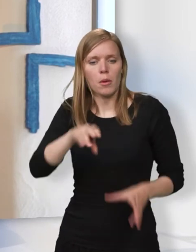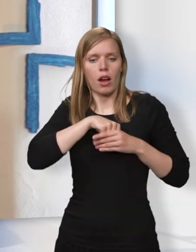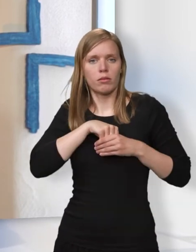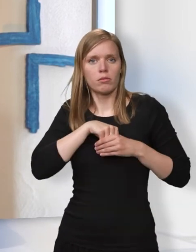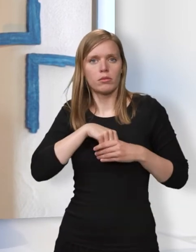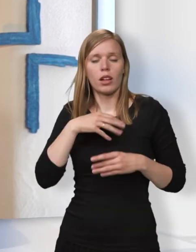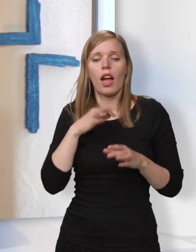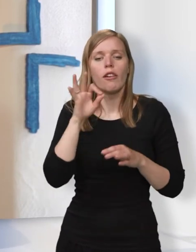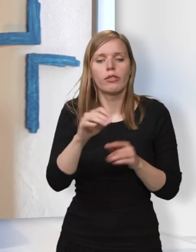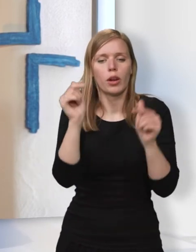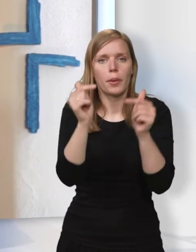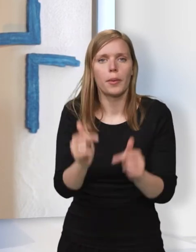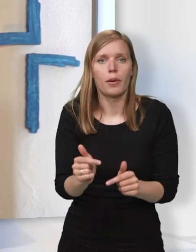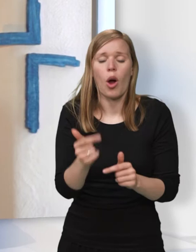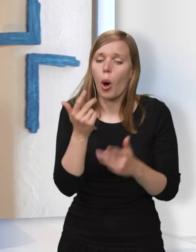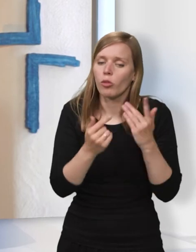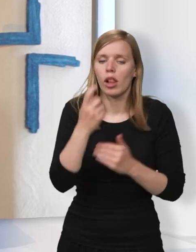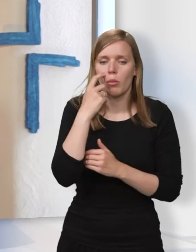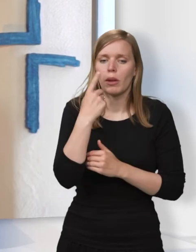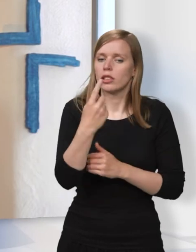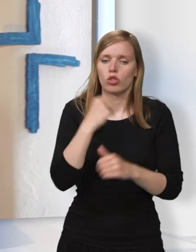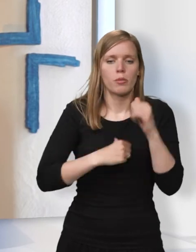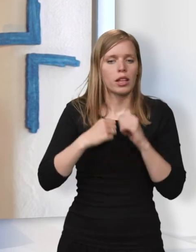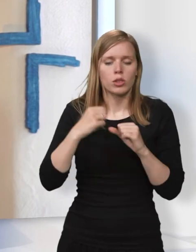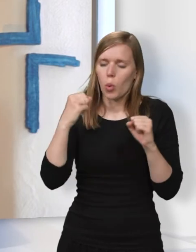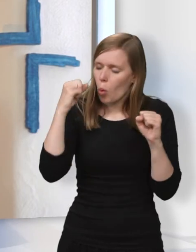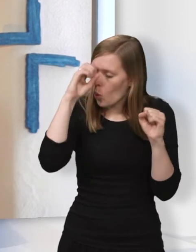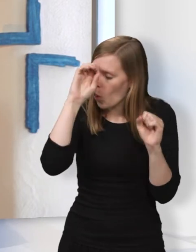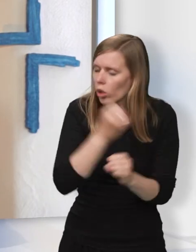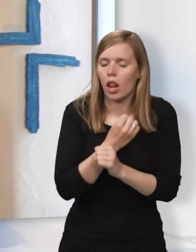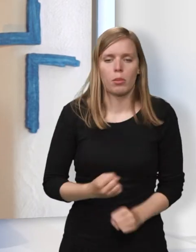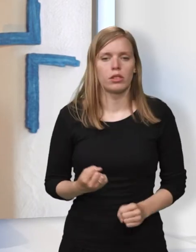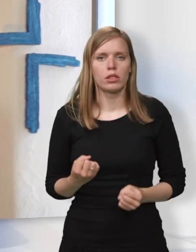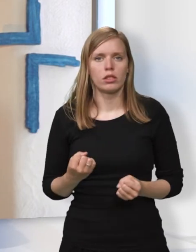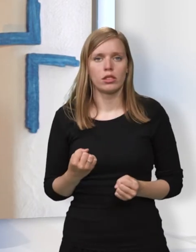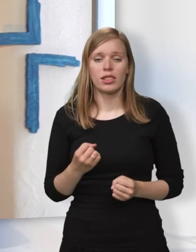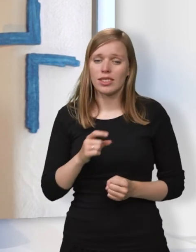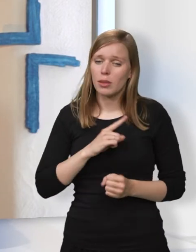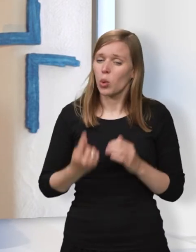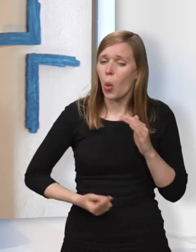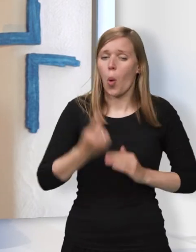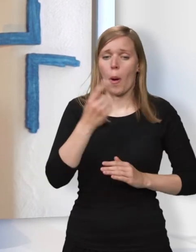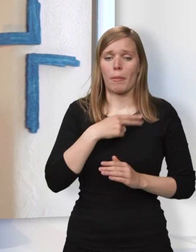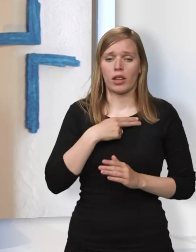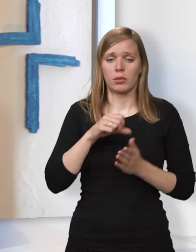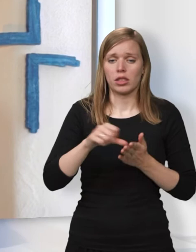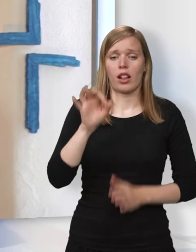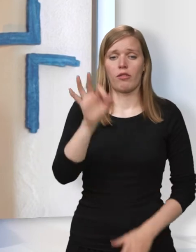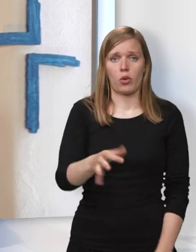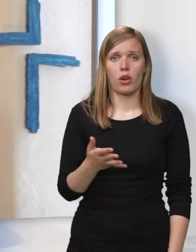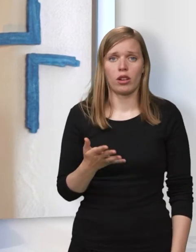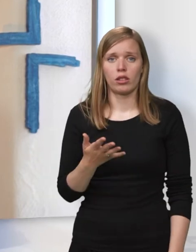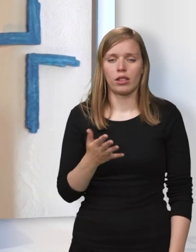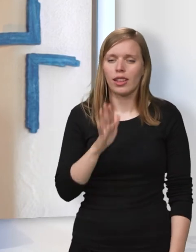auch wenn es im Augenblick noch unendlich wehtut. Ich habe den höchsten Preis bezahlt. Dein